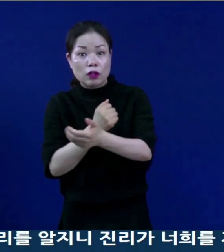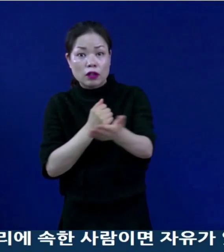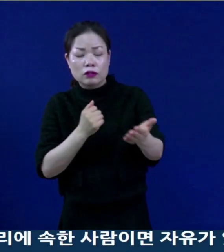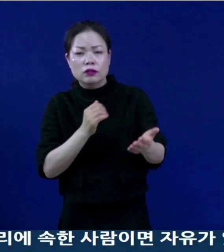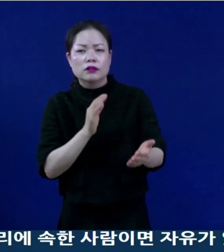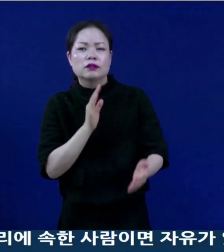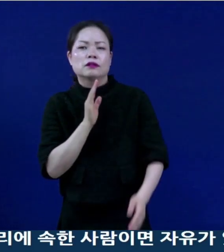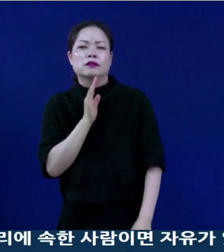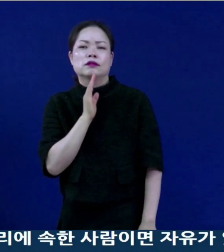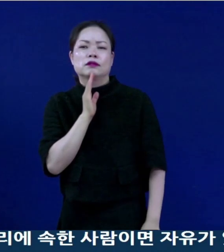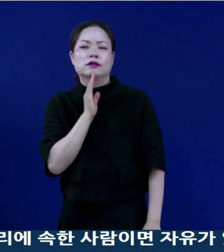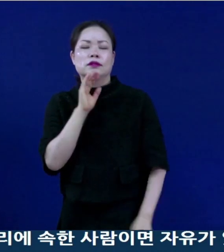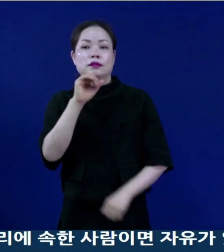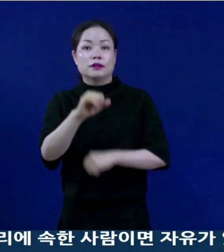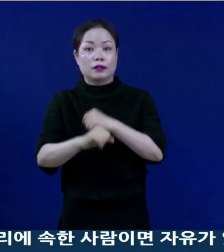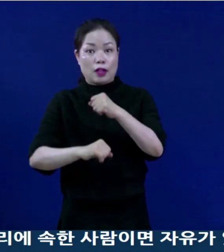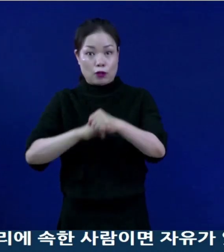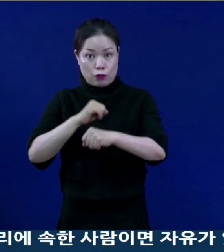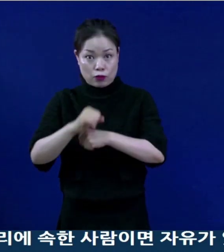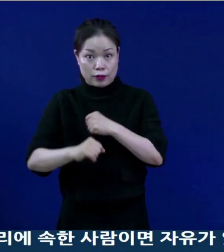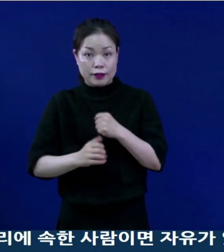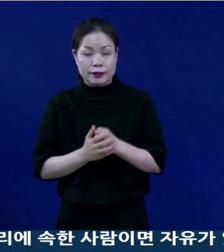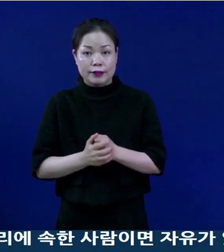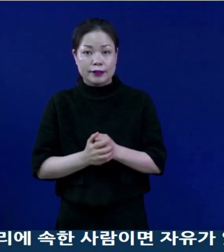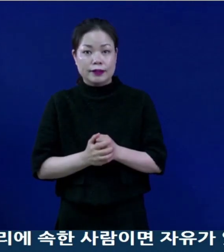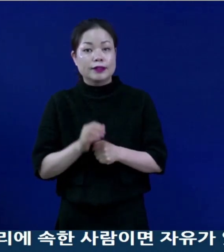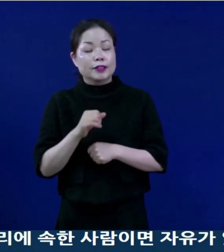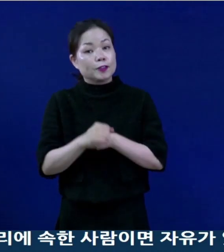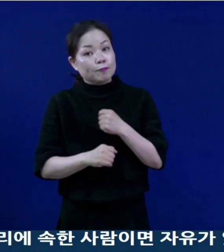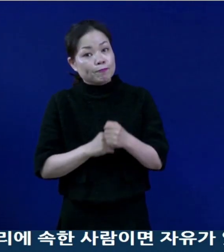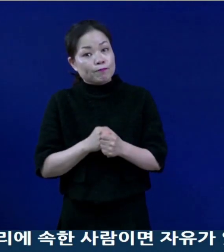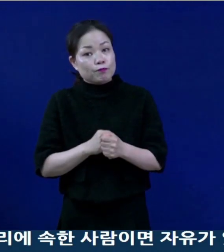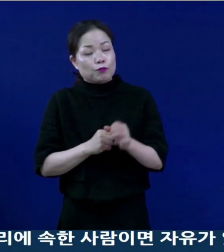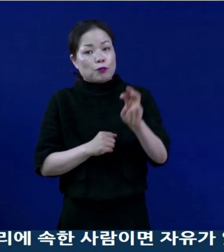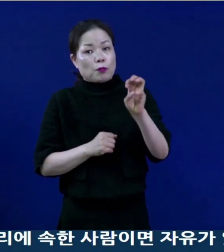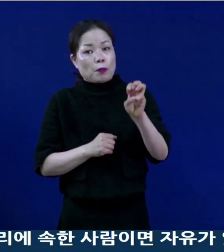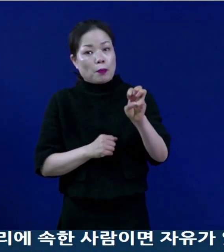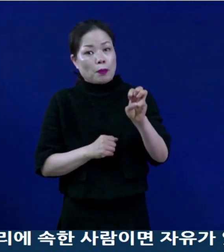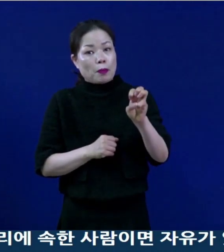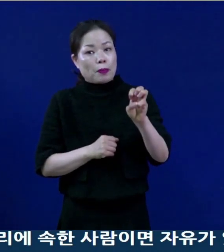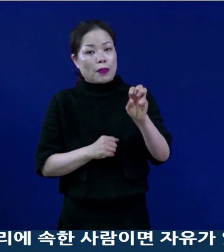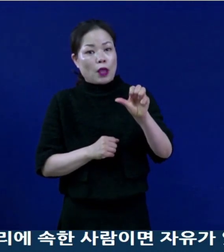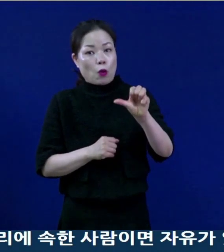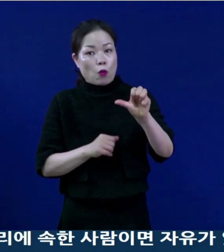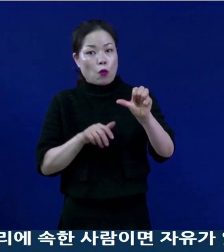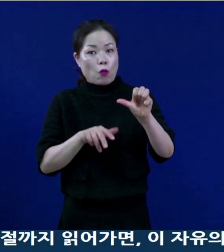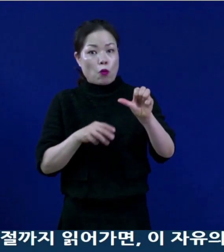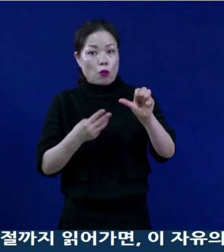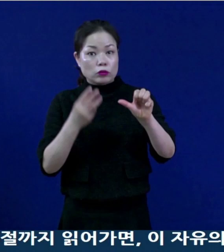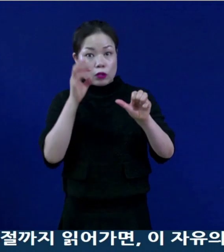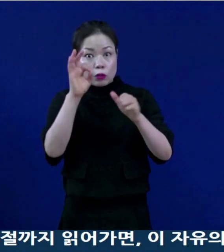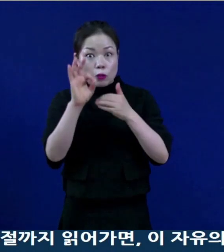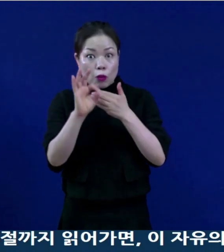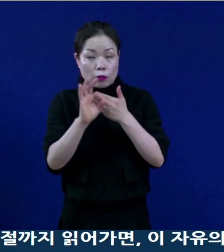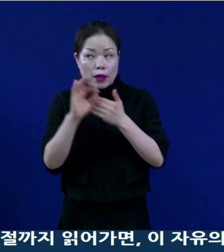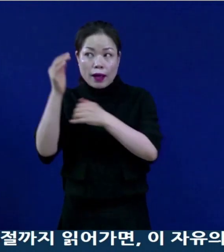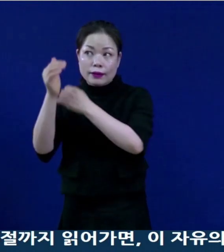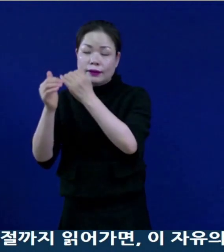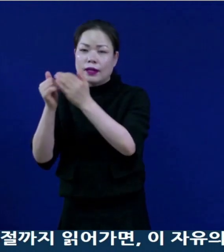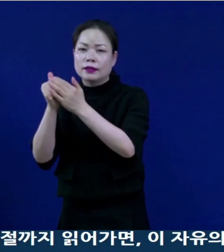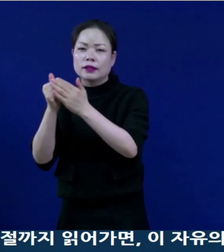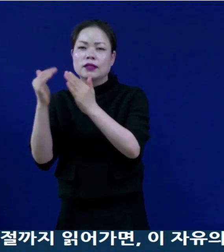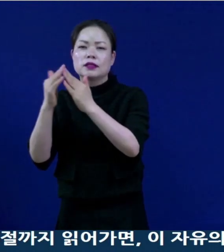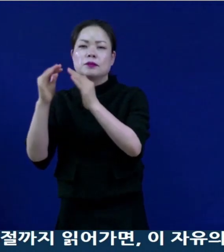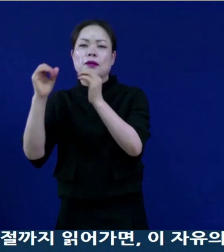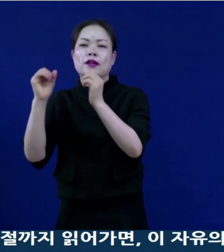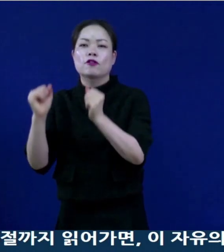너희가 참으로 자유로우리라. 그런데 이 자유는 35절을 보면 하나님의 집에